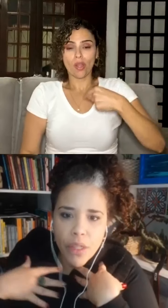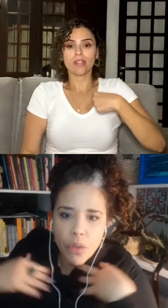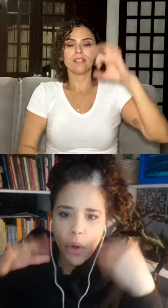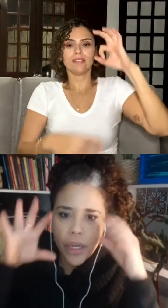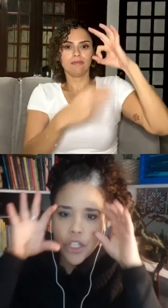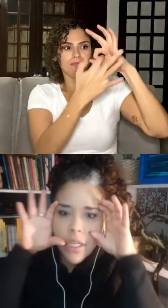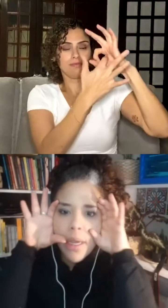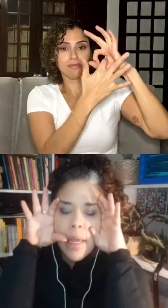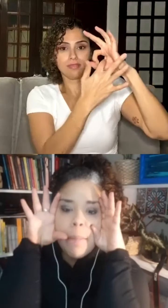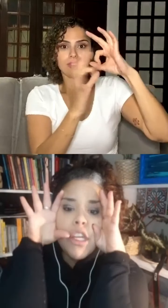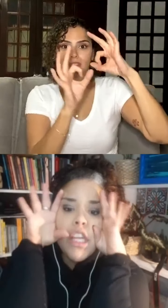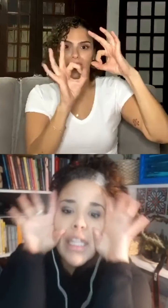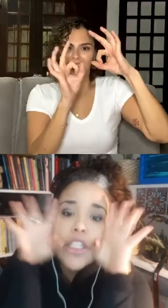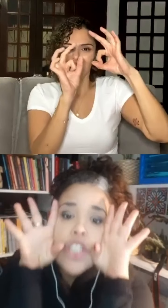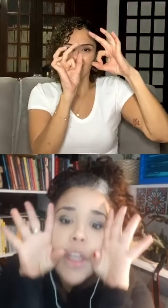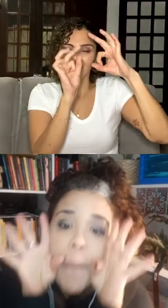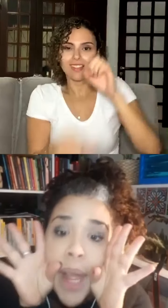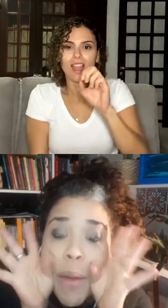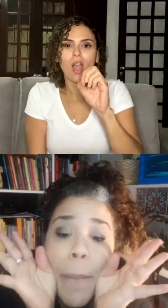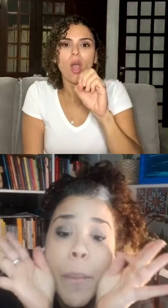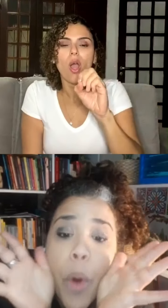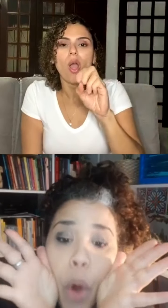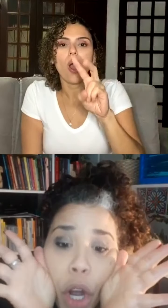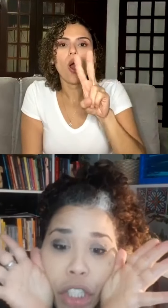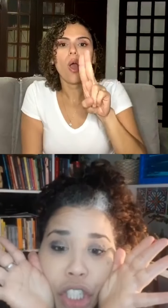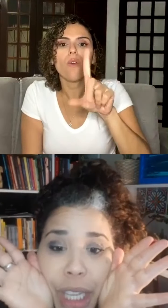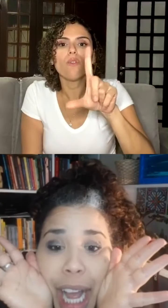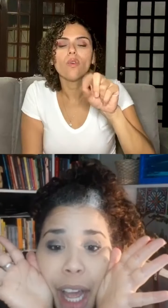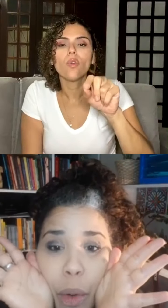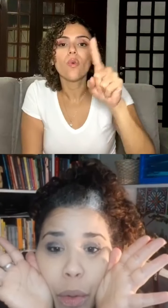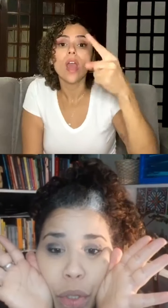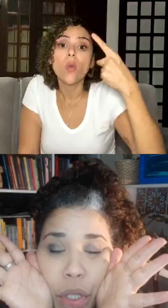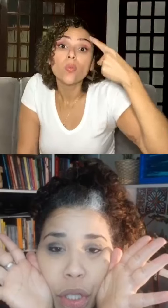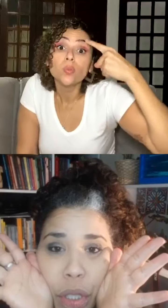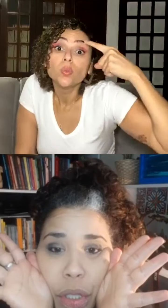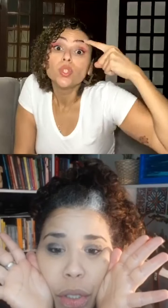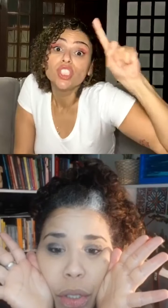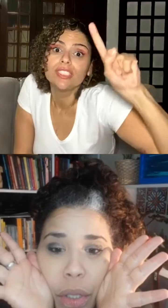24 horas. Meninas, pelo amor de Deus,